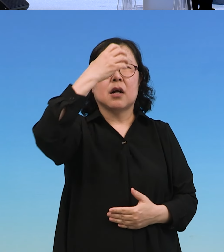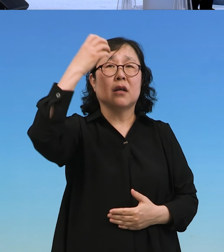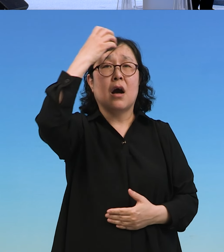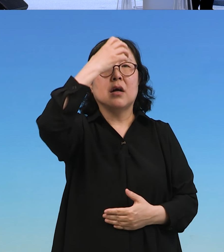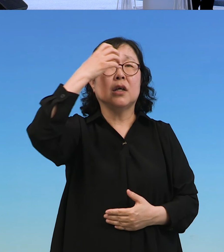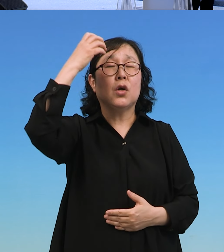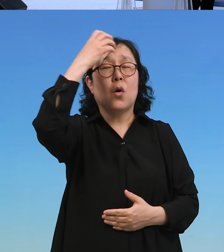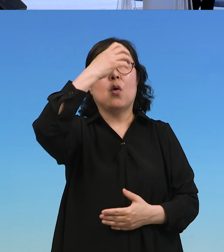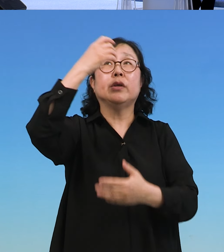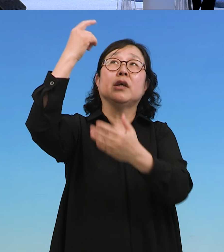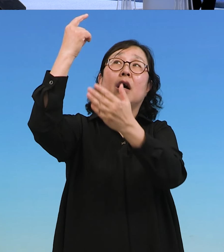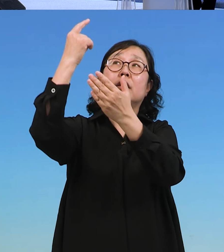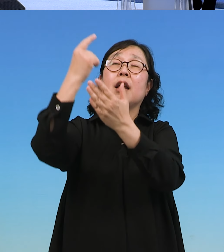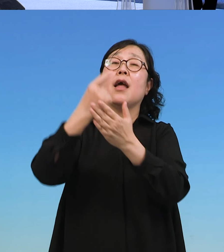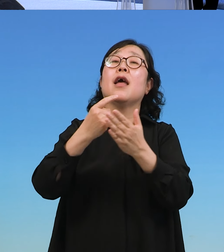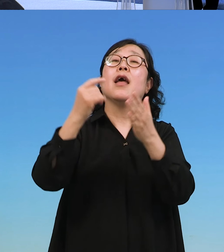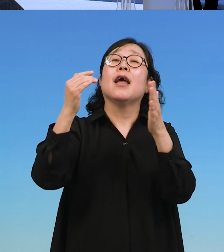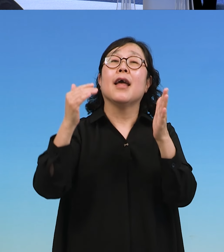성령이 오셨네.